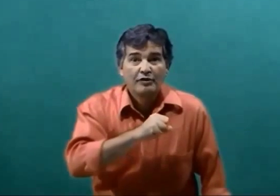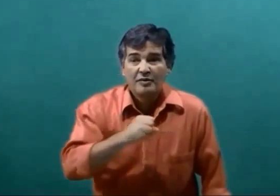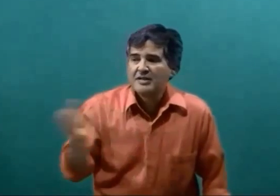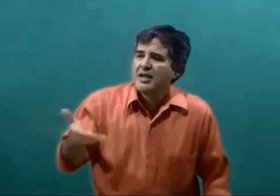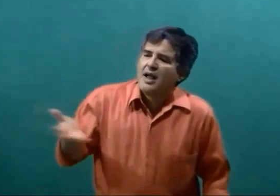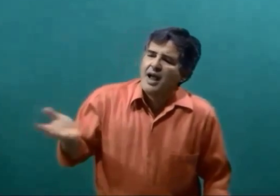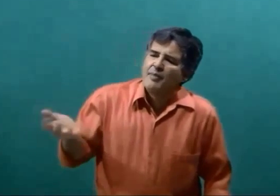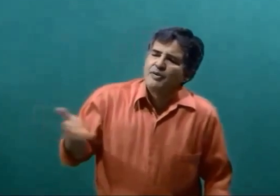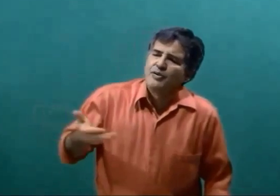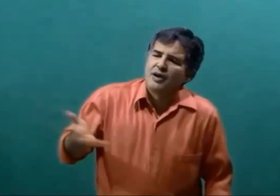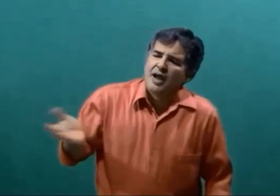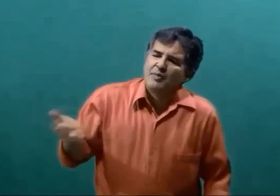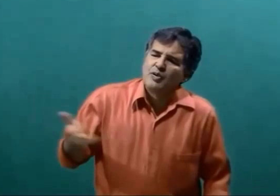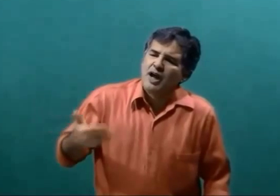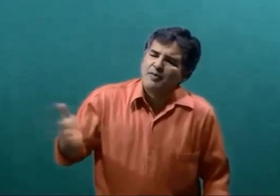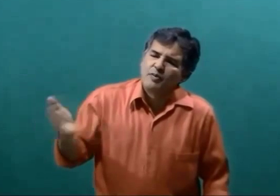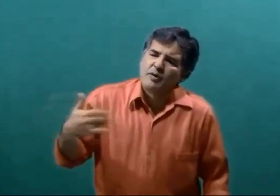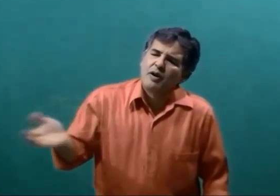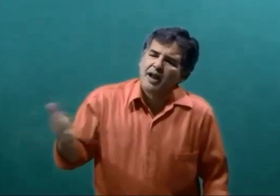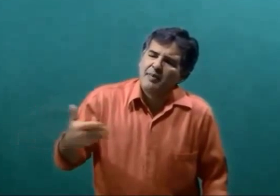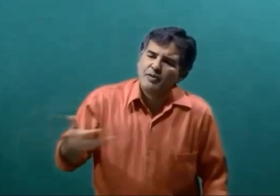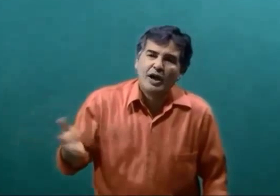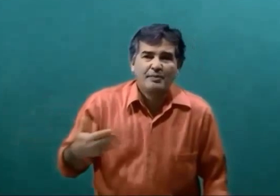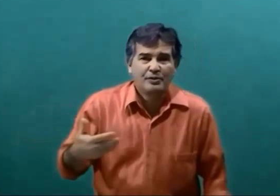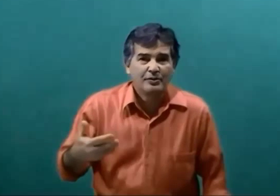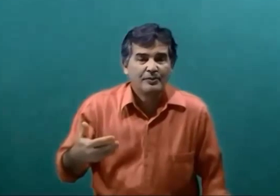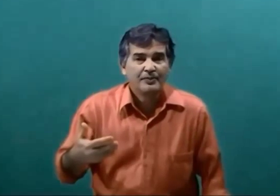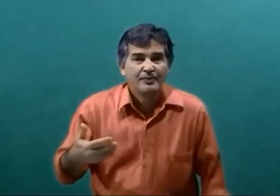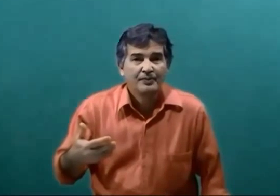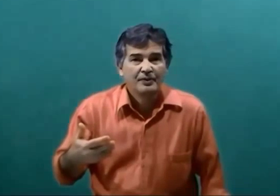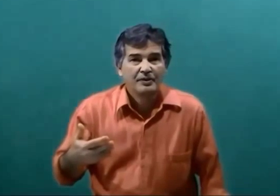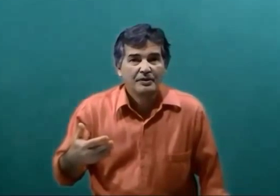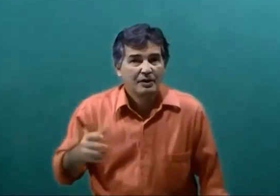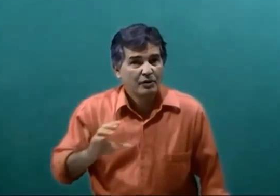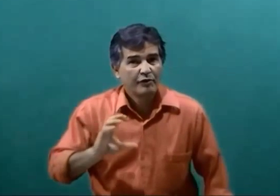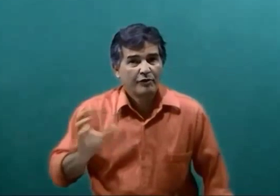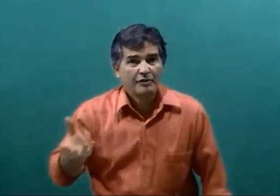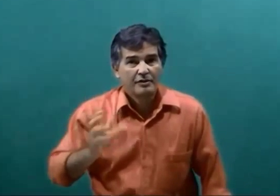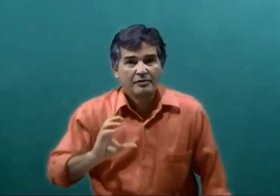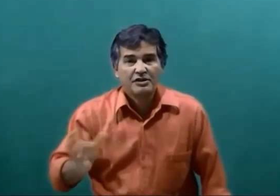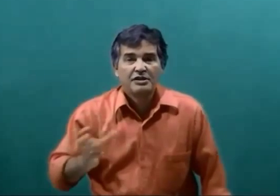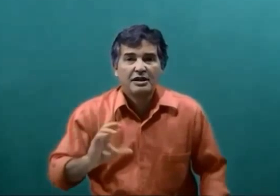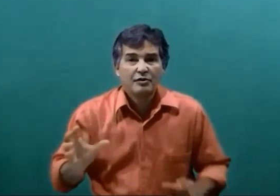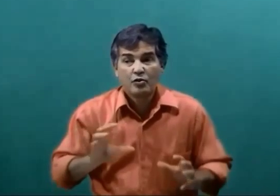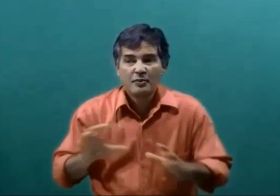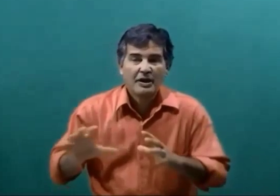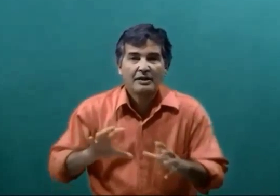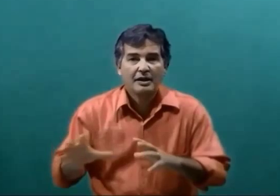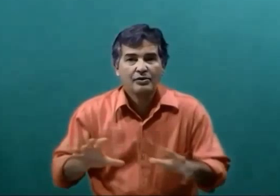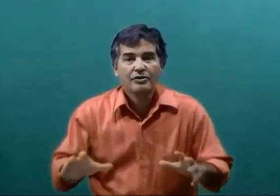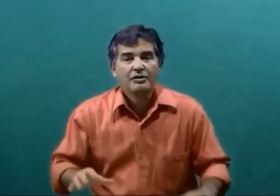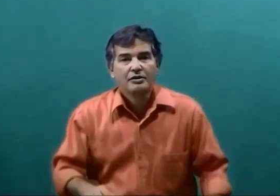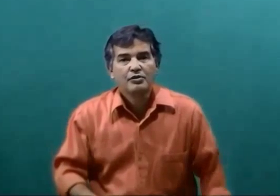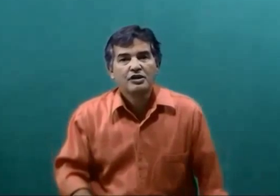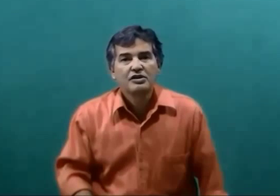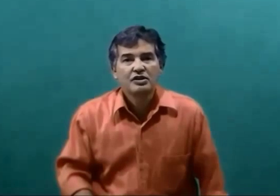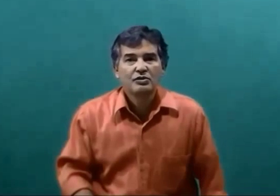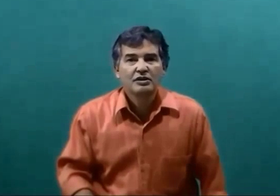forma de dizer rápido. Rápido, rápido, bora, bora, rápido, rápido. Então, vocês aí vão compreendendo no sentido de que está